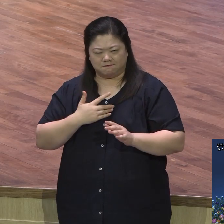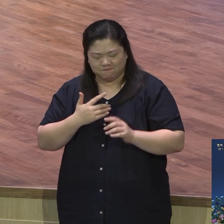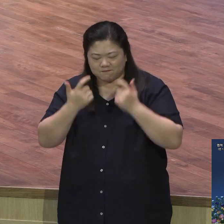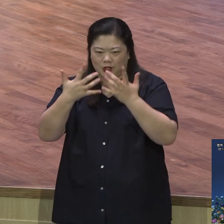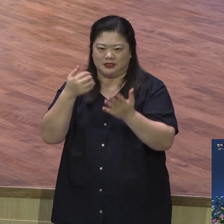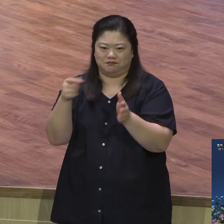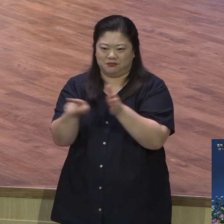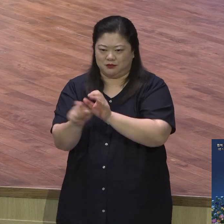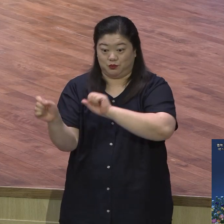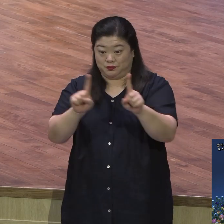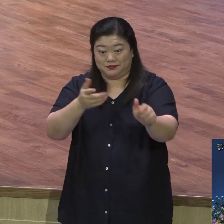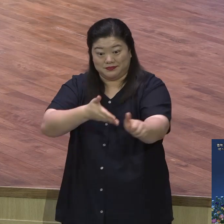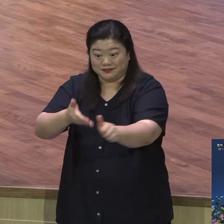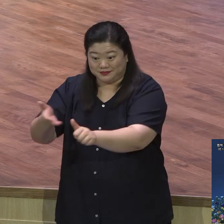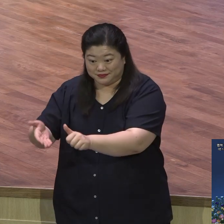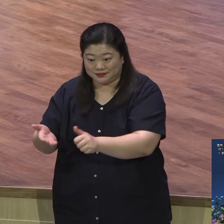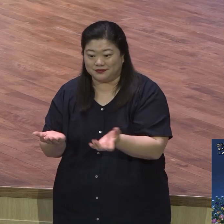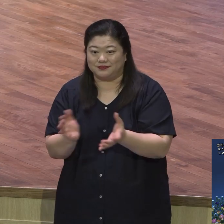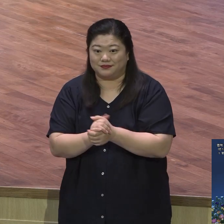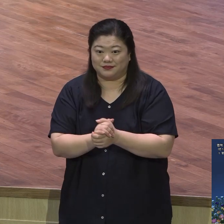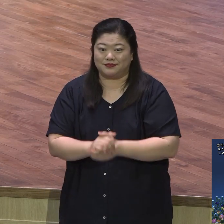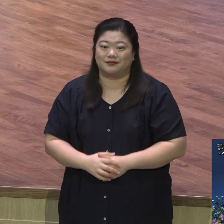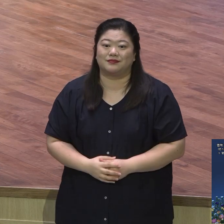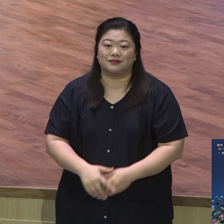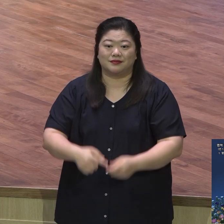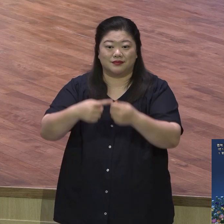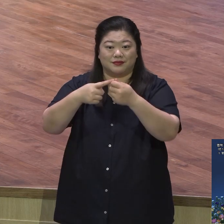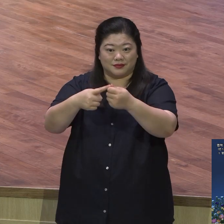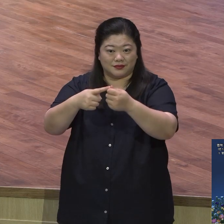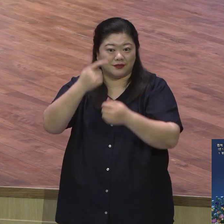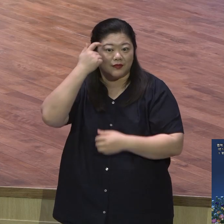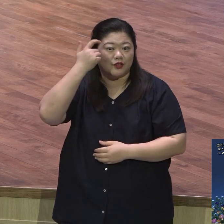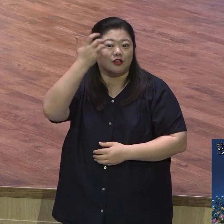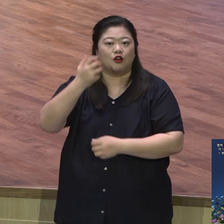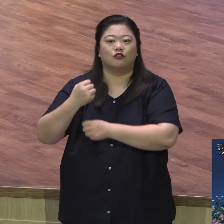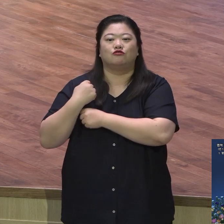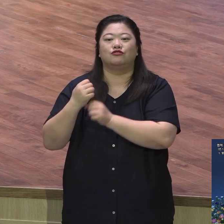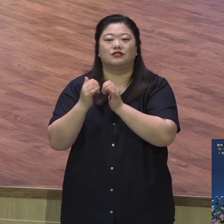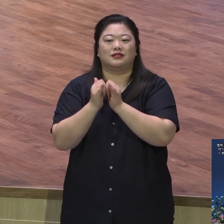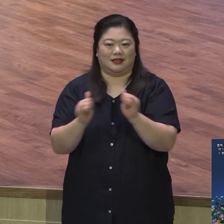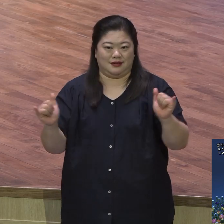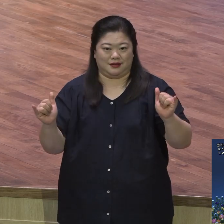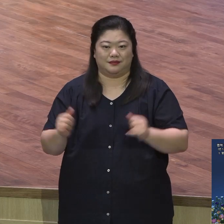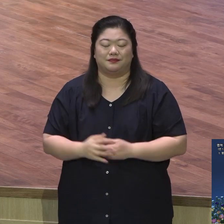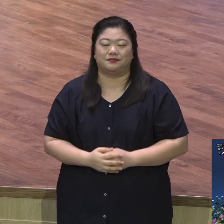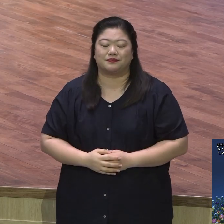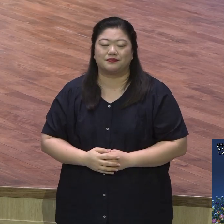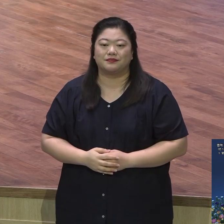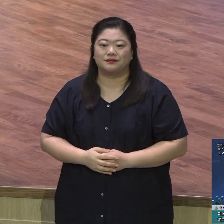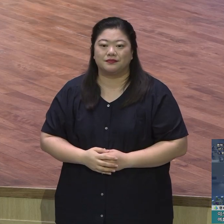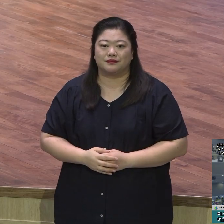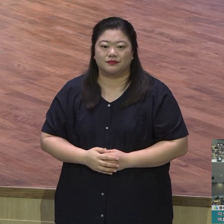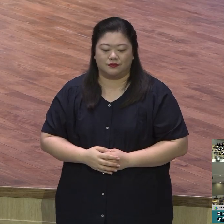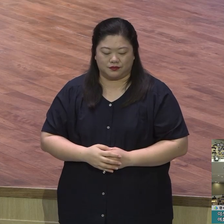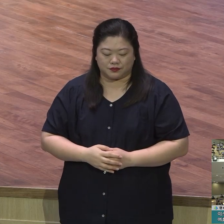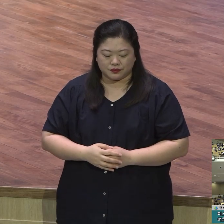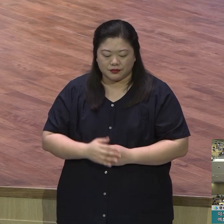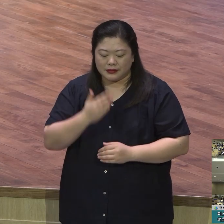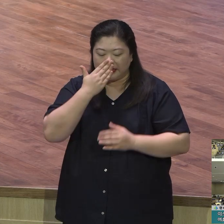축복합니다. 그럼 첫째로 영적 군사된 자입니다. 영적 군사된 자. 1절로 3절로 다시 봅니다.